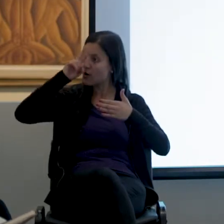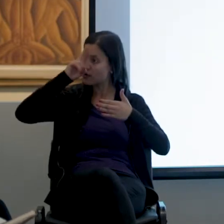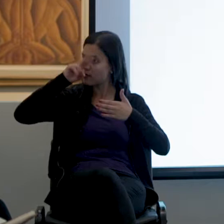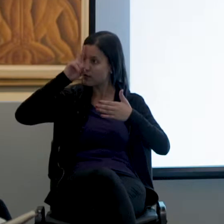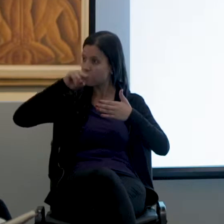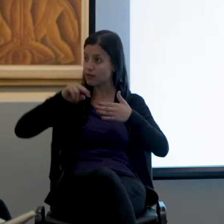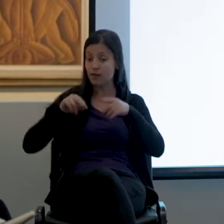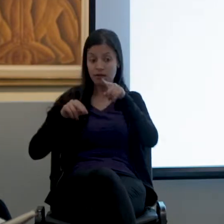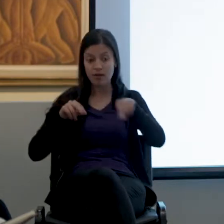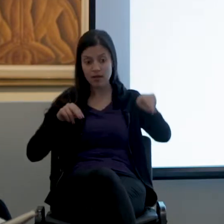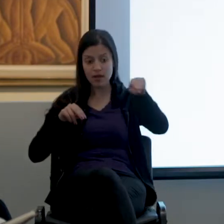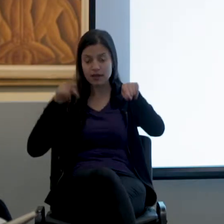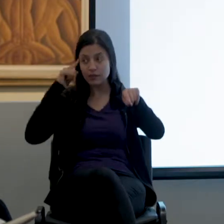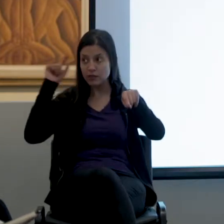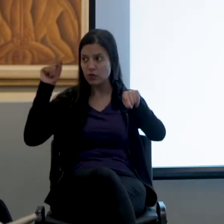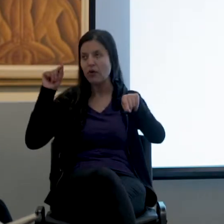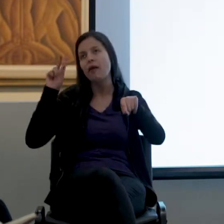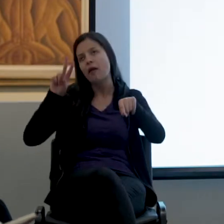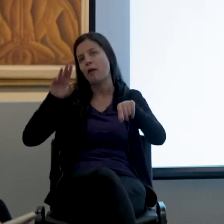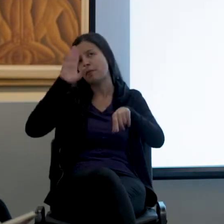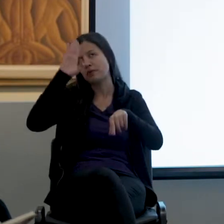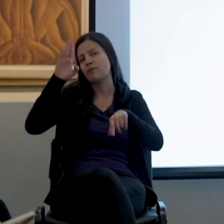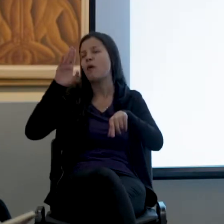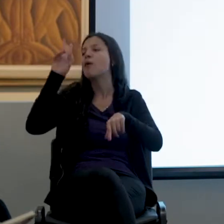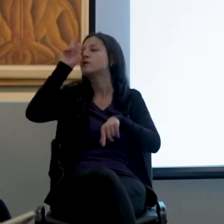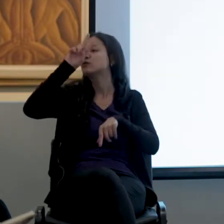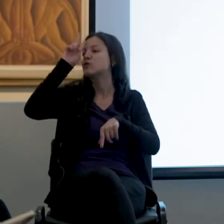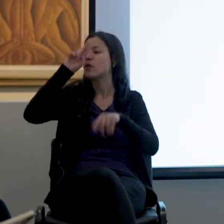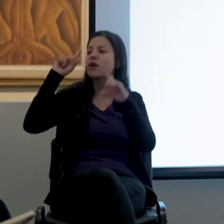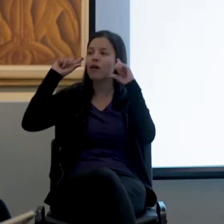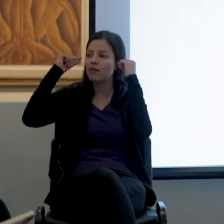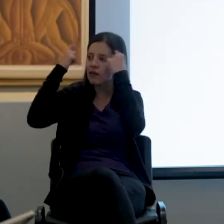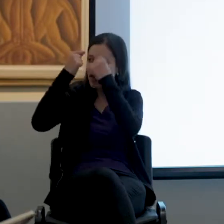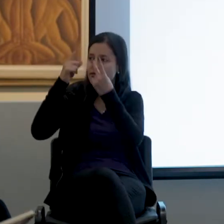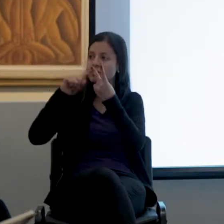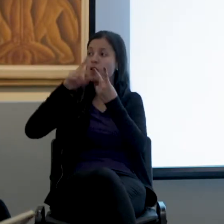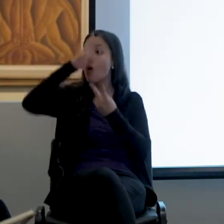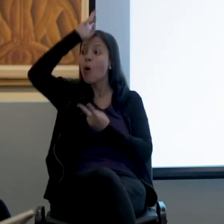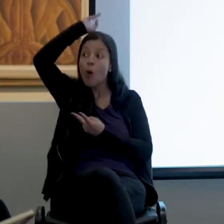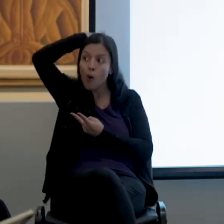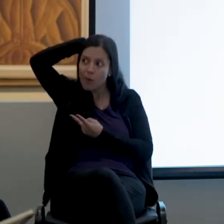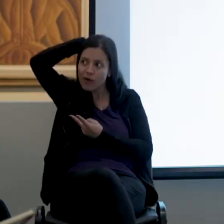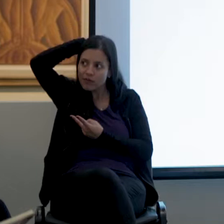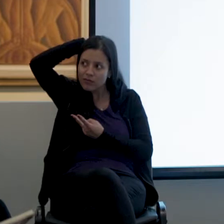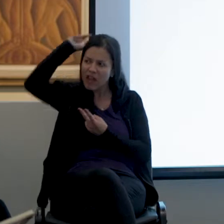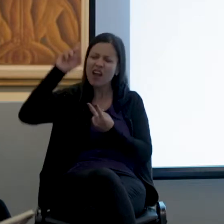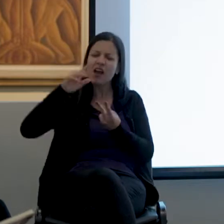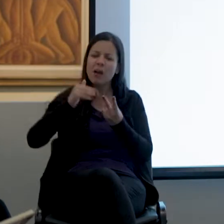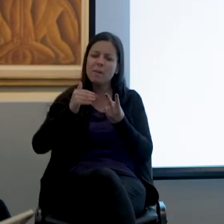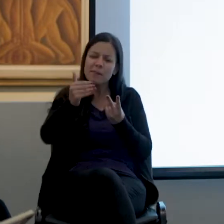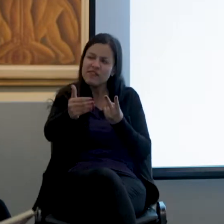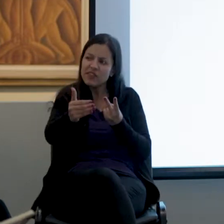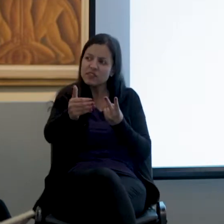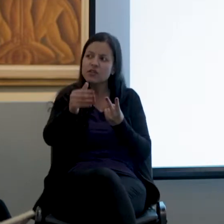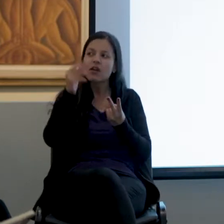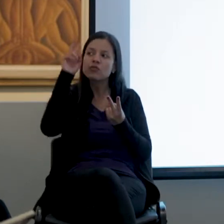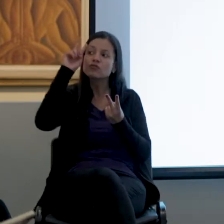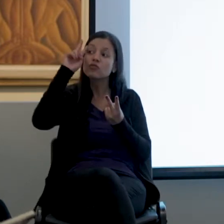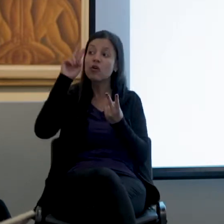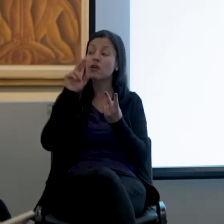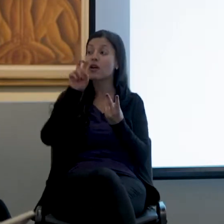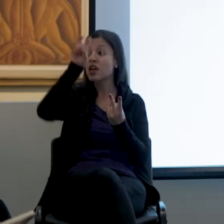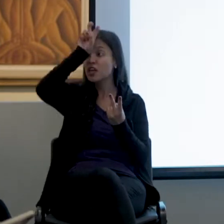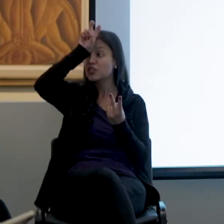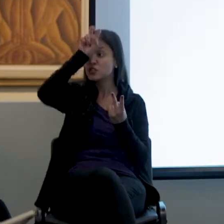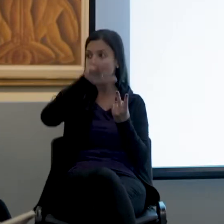será fundamentalmente a arte dos gregos e dos romanos, e mais para frente um pouquinho dos egípcios. Mas que havia um passado,